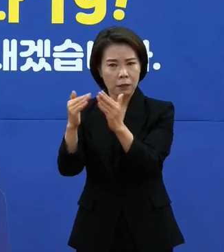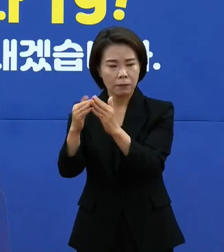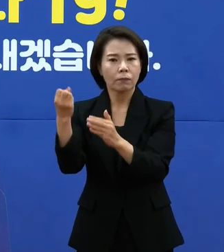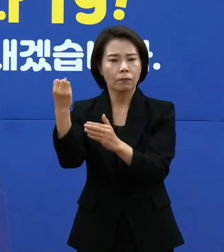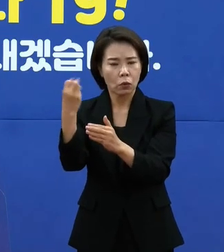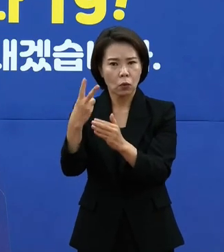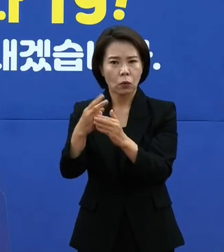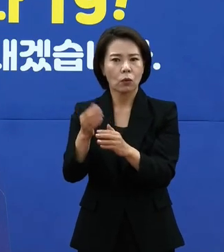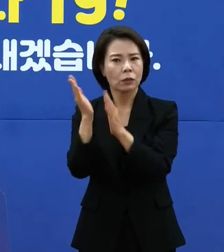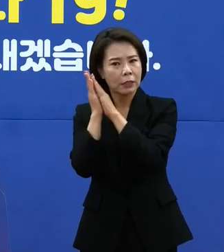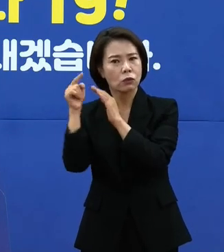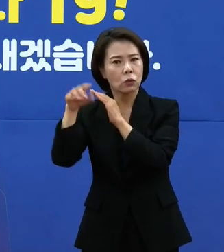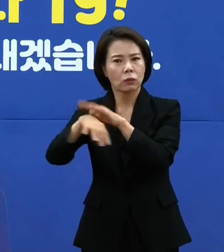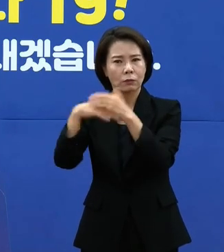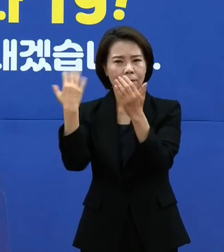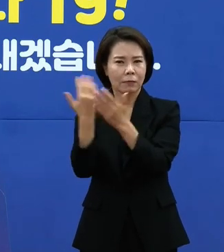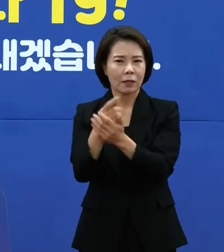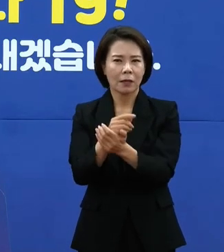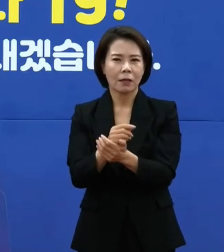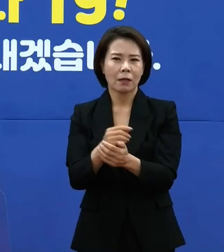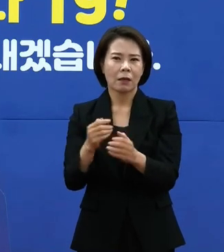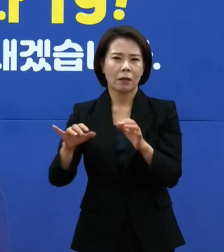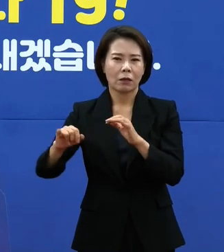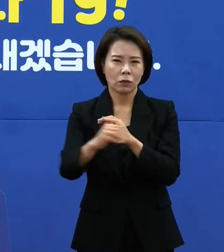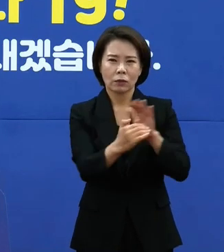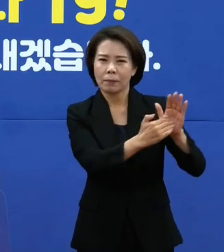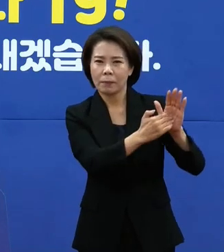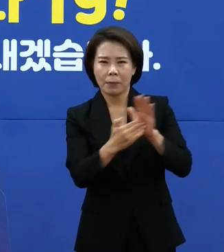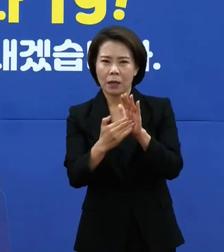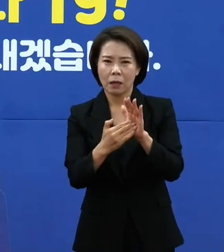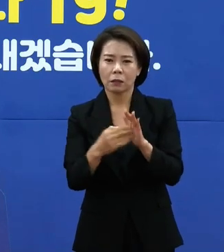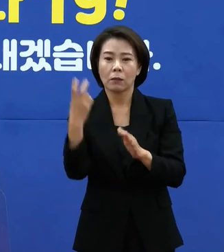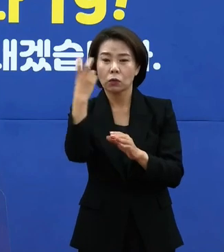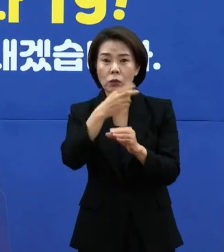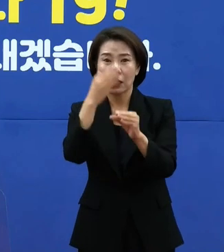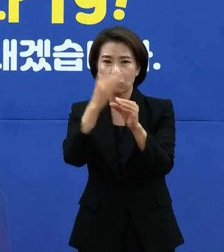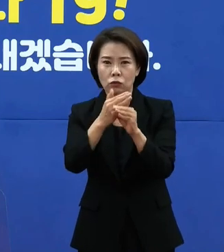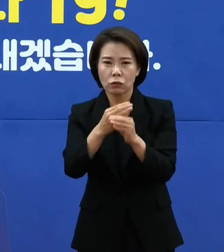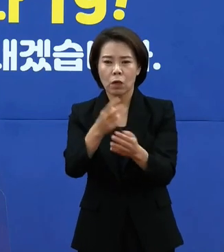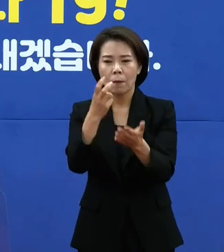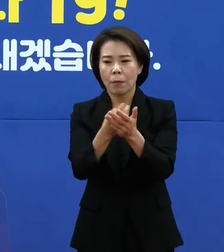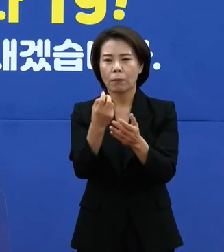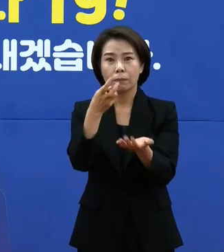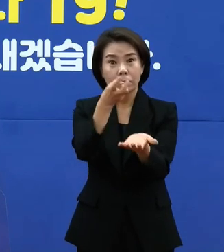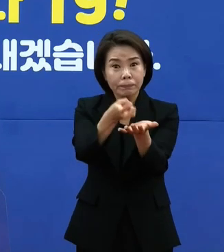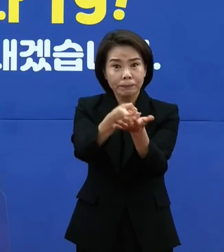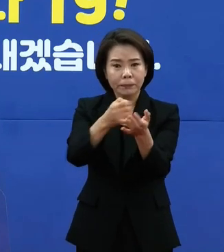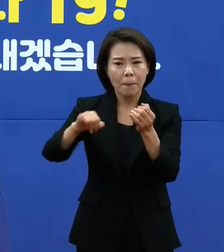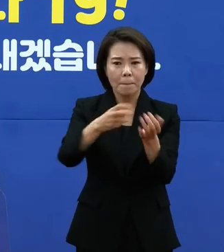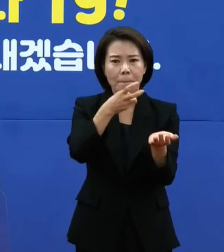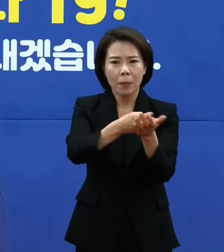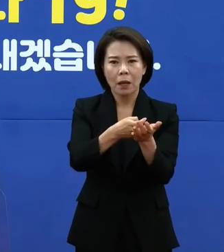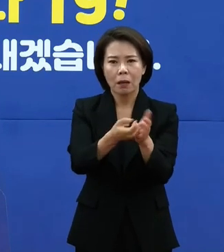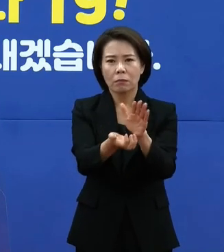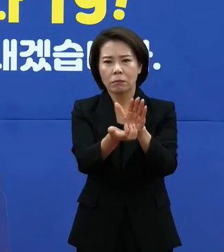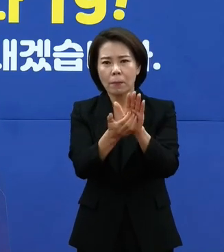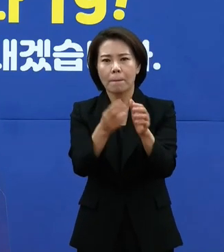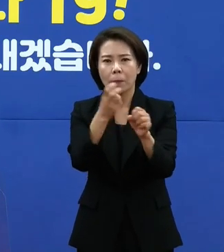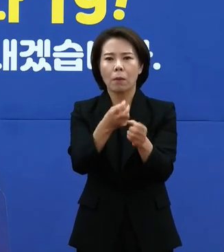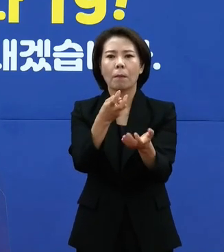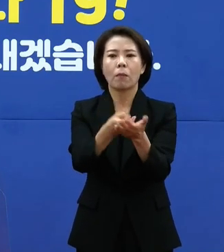방역소독을 완료했습니다. 또한 역학조사상에 방역수칙 등 감염병 예방 및 관리에 관한